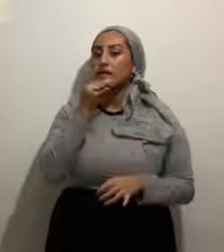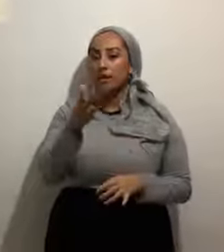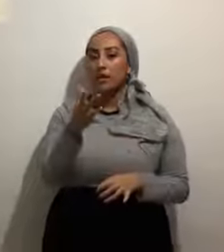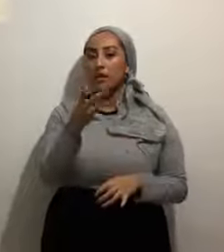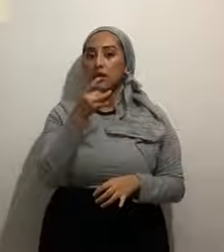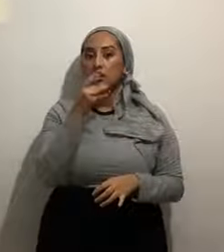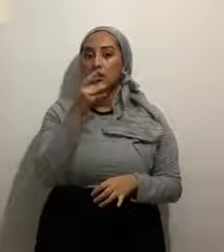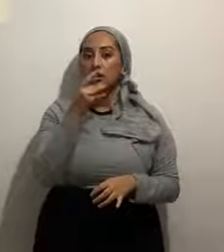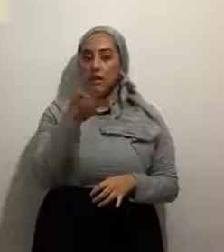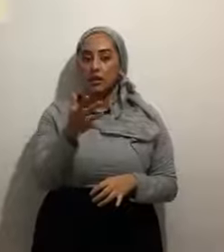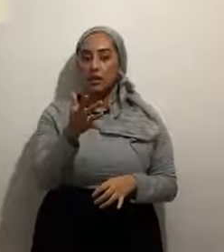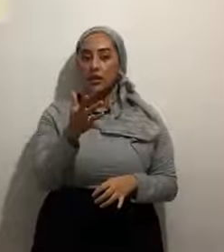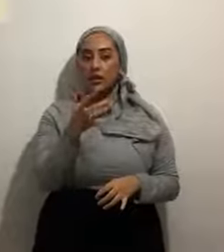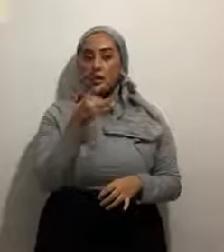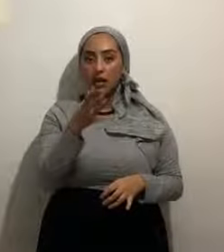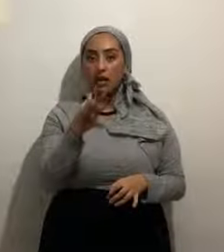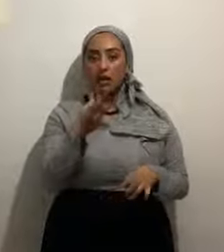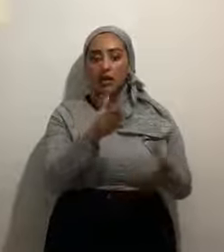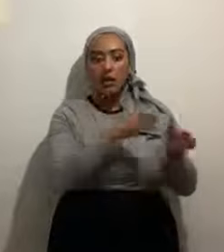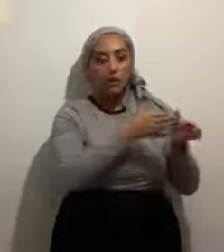la luz recorre